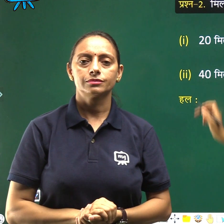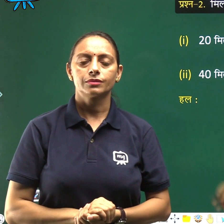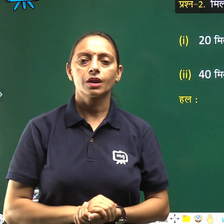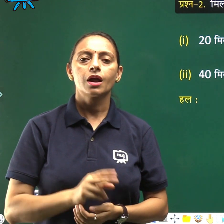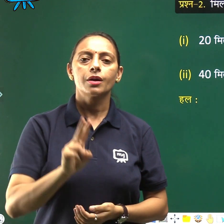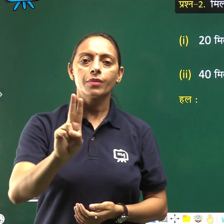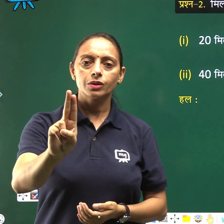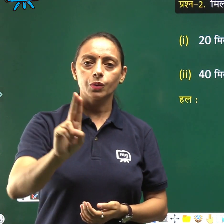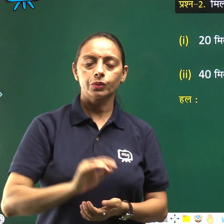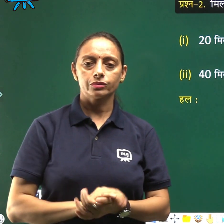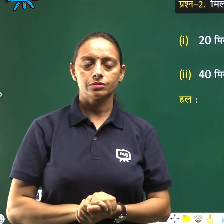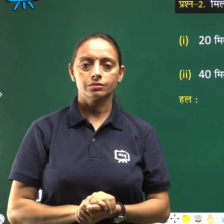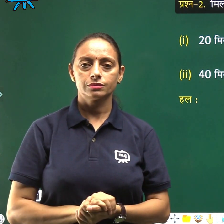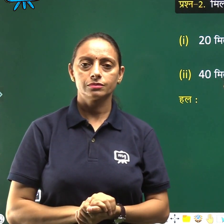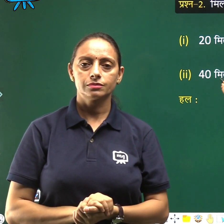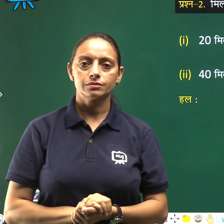नंबर दो